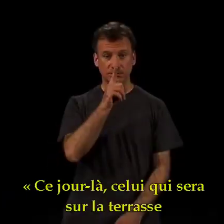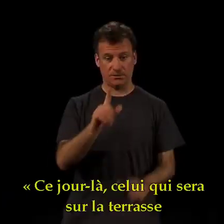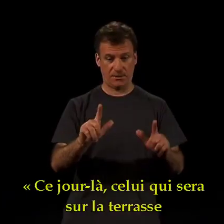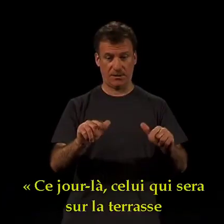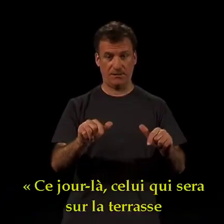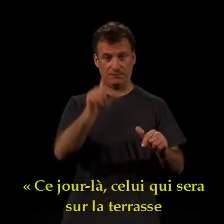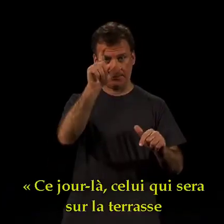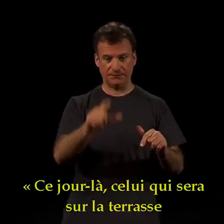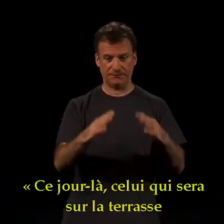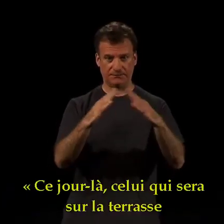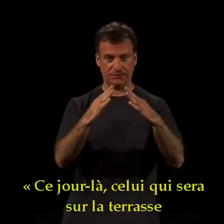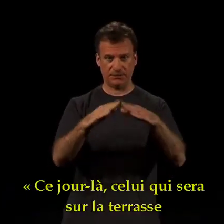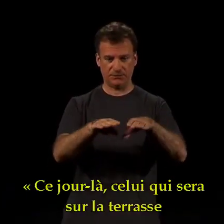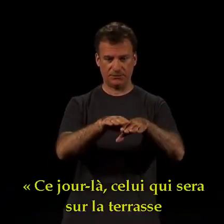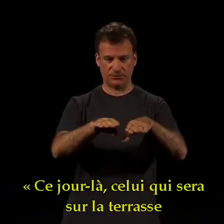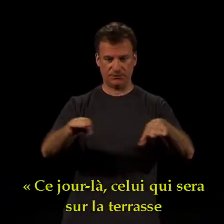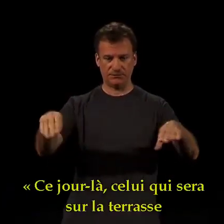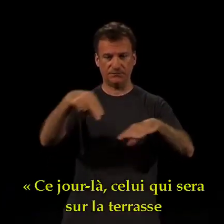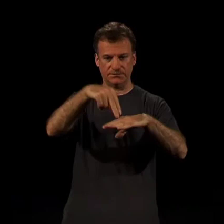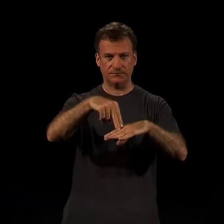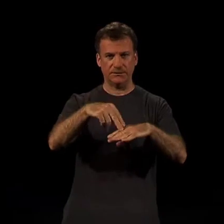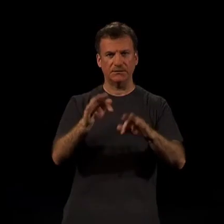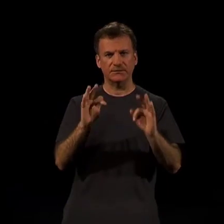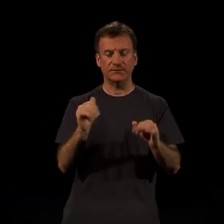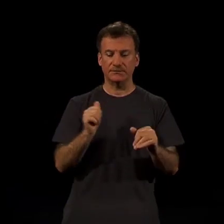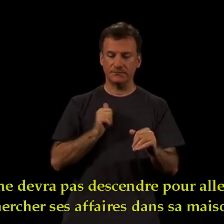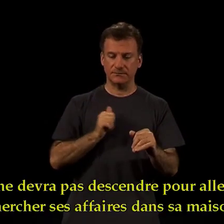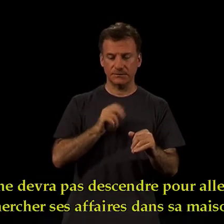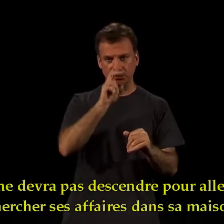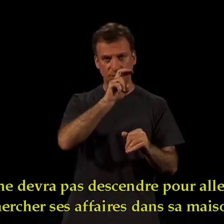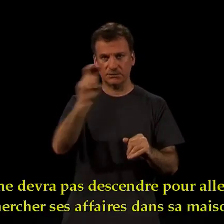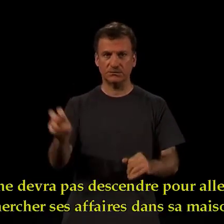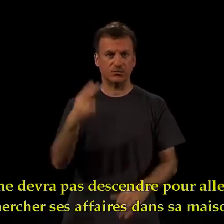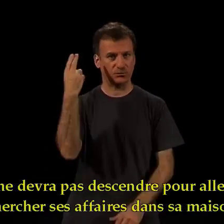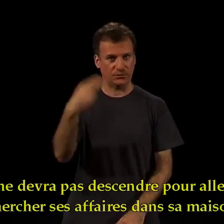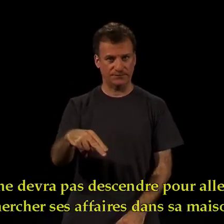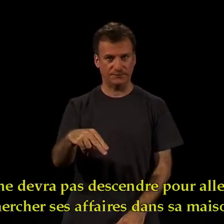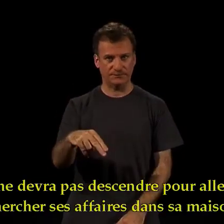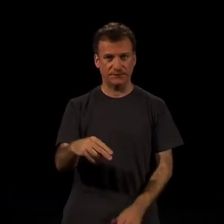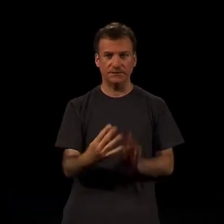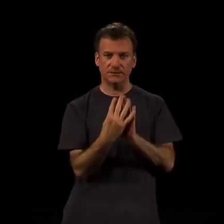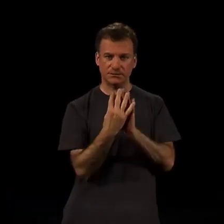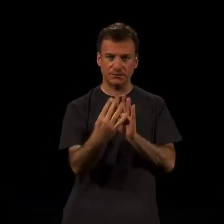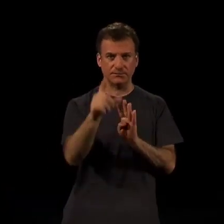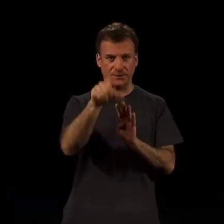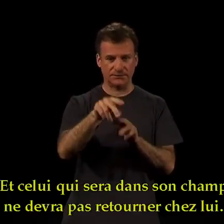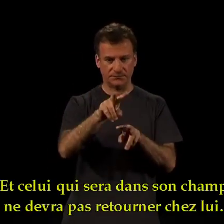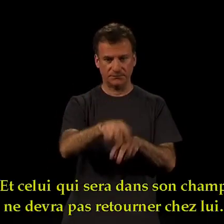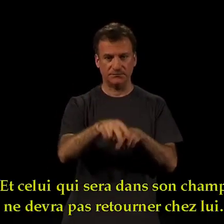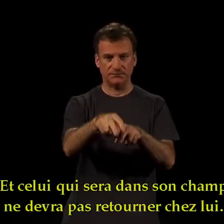Ce jour-là, celui qui sera sur la terrasse ne devra pas descendre pour aller chercher ses affaires dans sa maison, et